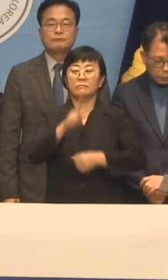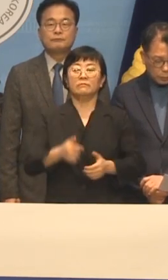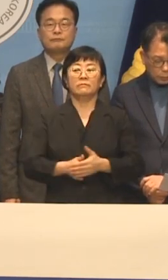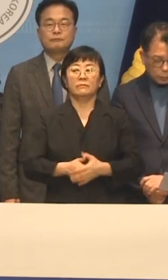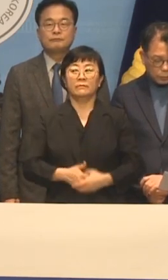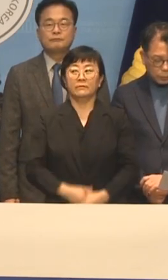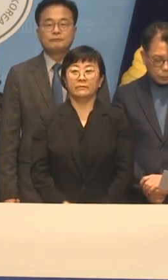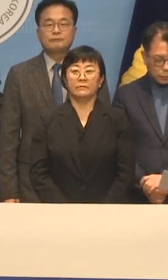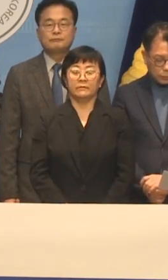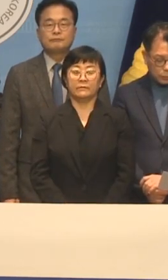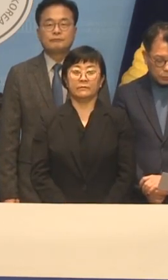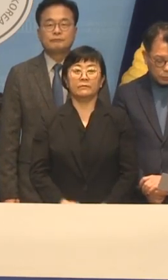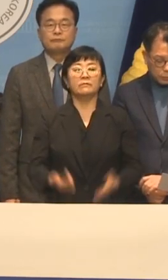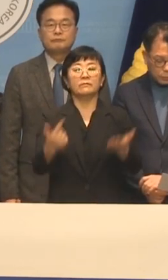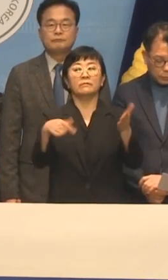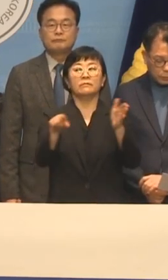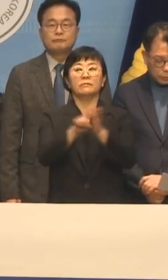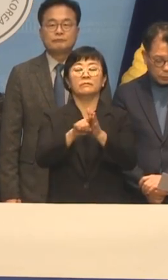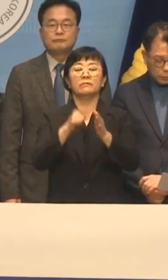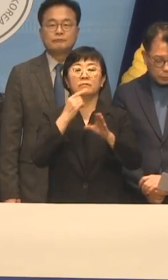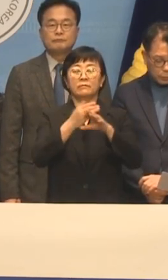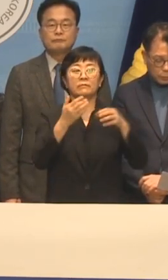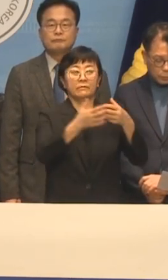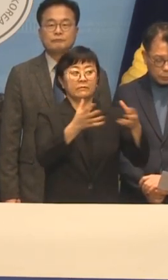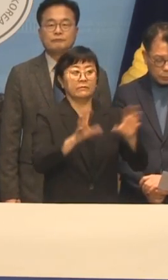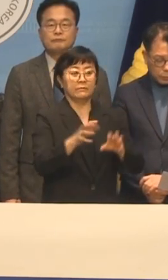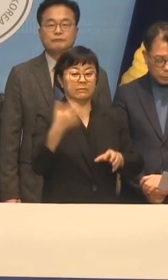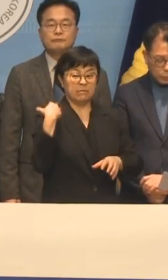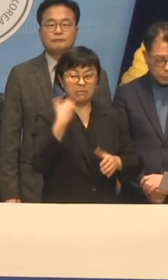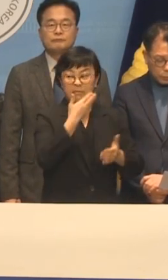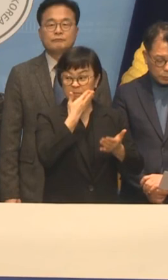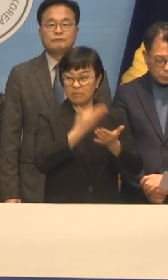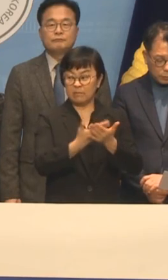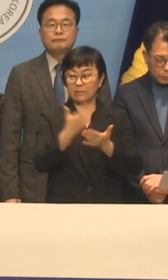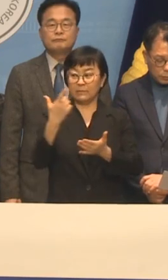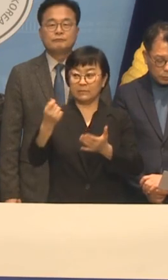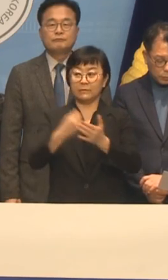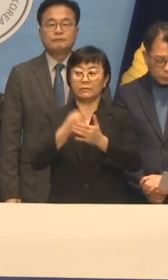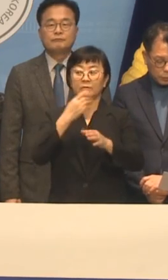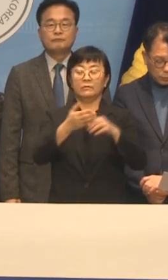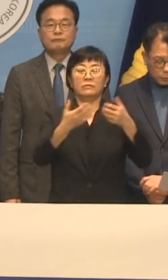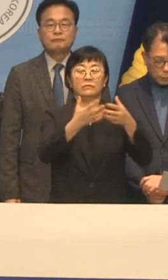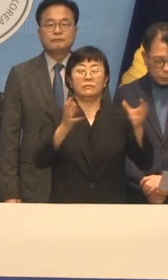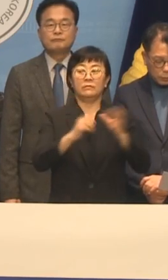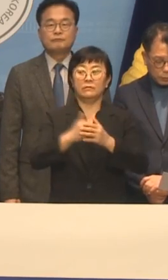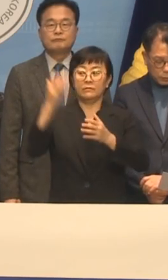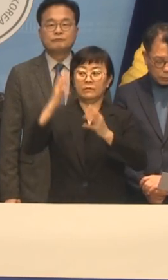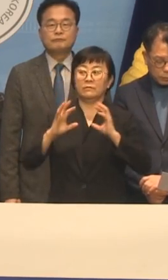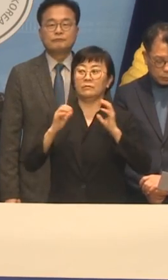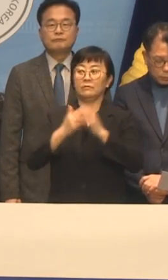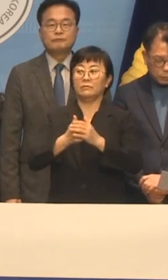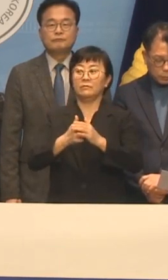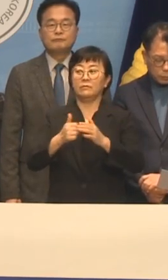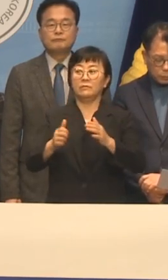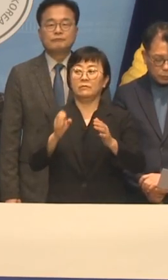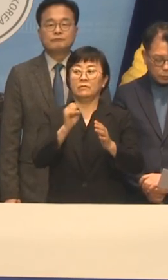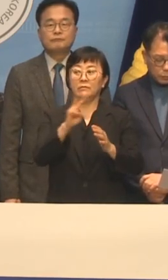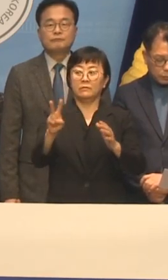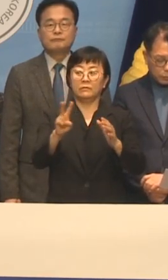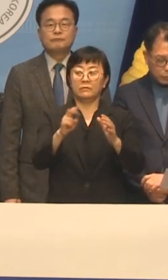심판해야 됩니다. 그러기에 민주당의 역할이 중요합니다. 민주당은 대한민국 원내 제1당이자